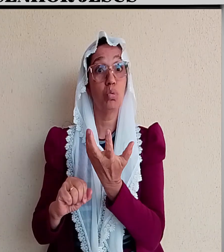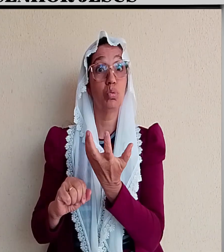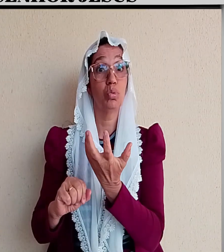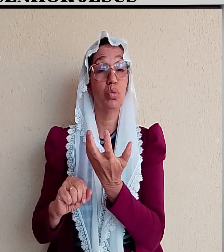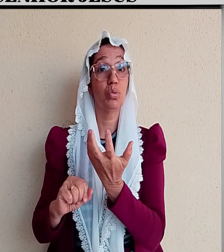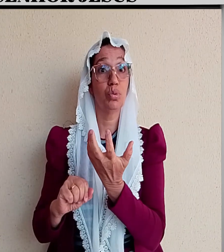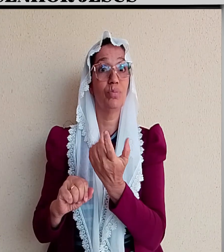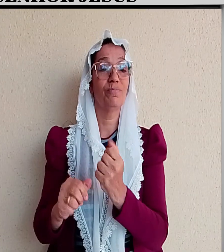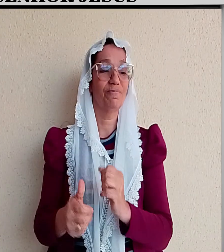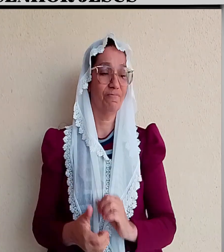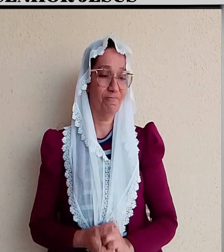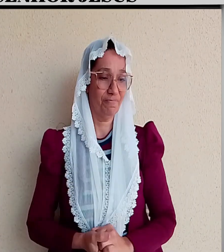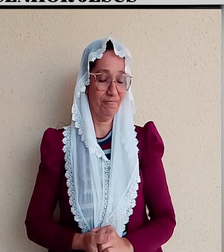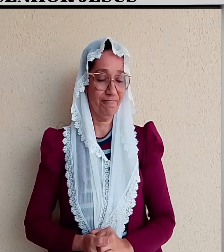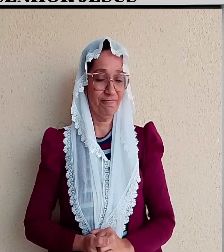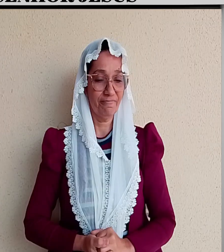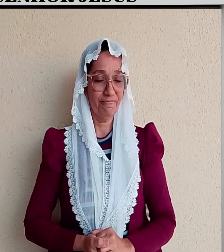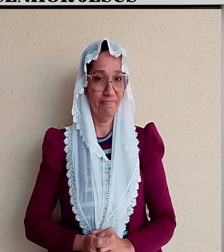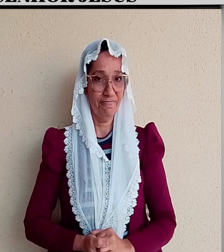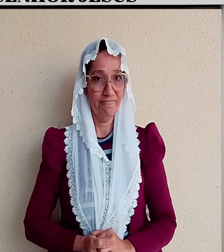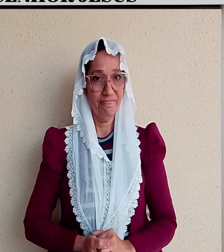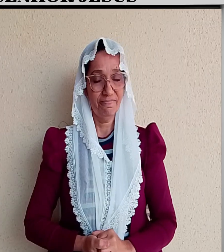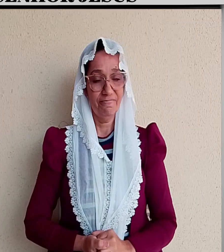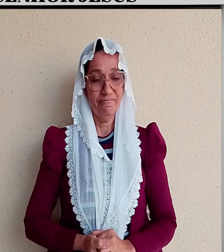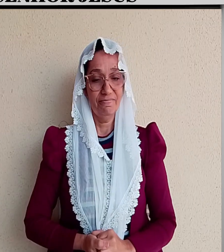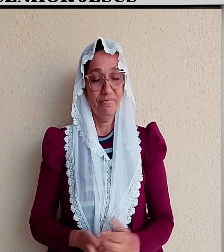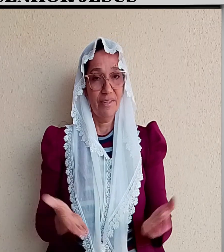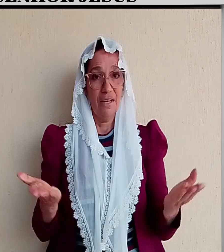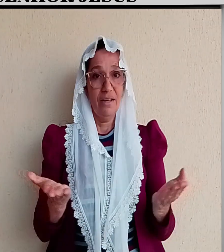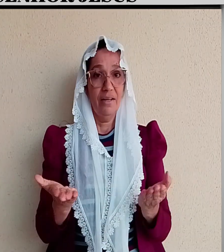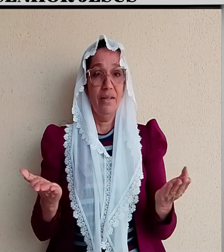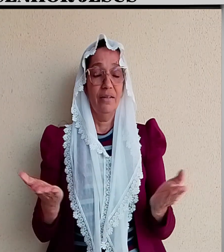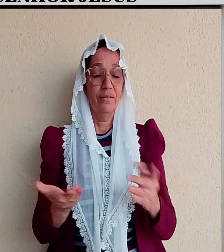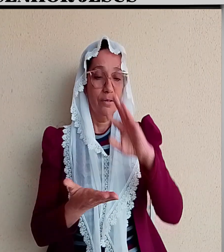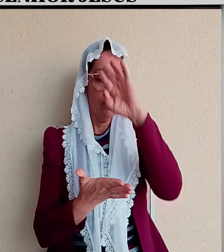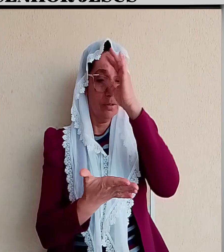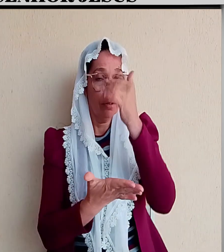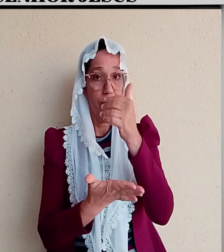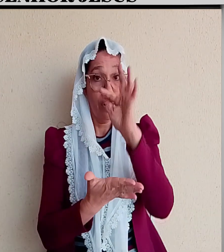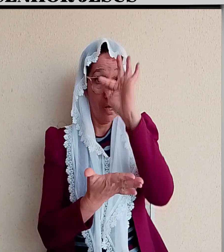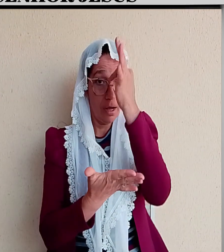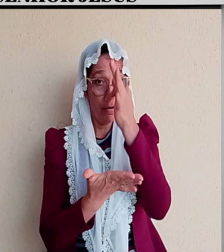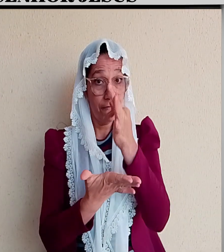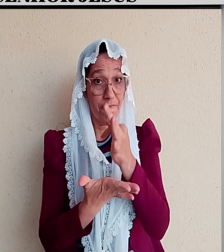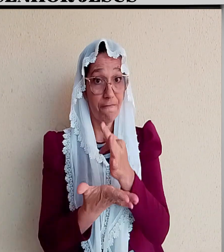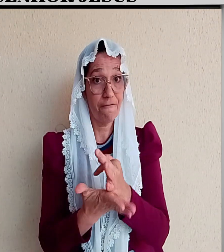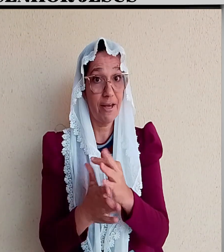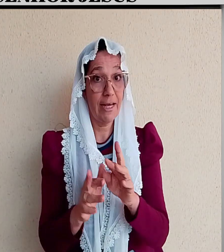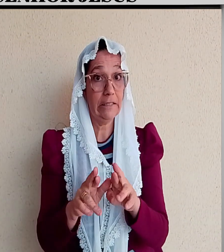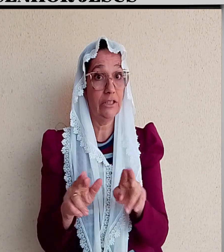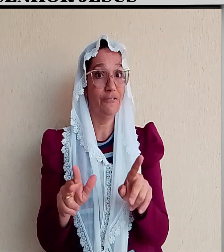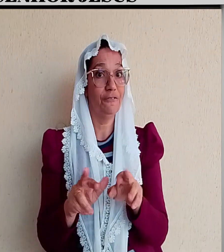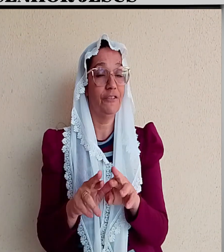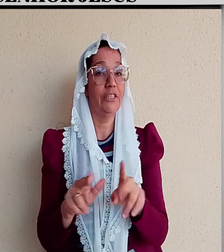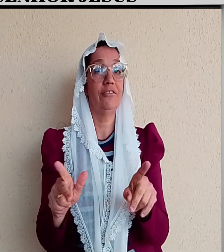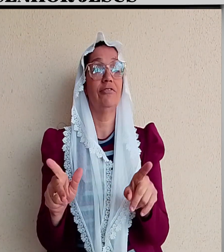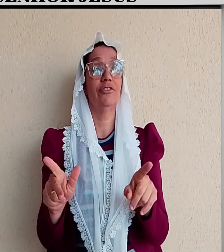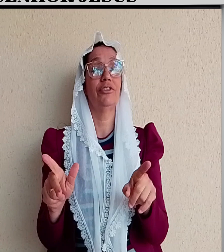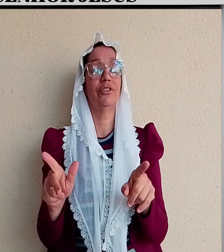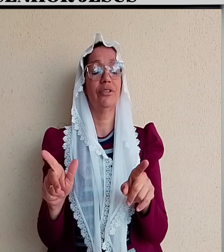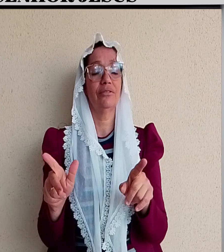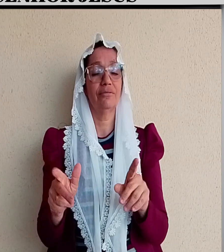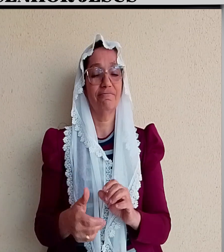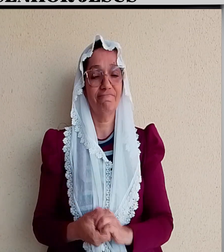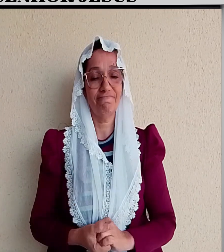no último nível, que é o sobrenatural. Glória a Deus nas alturas. Não é dependendo do teu dinheiro, não é dependendo da tua condição, não, do teu cartão de